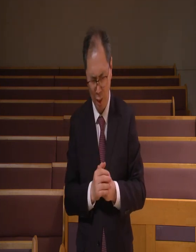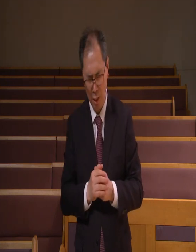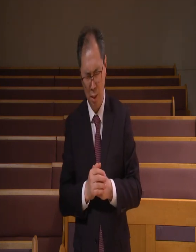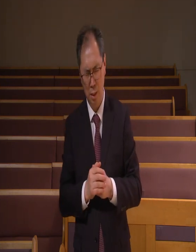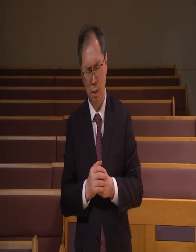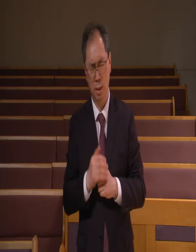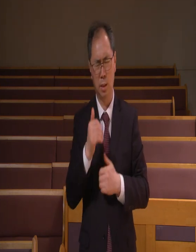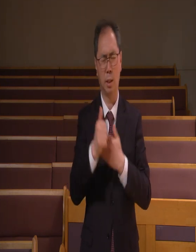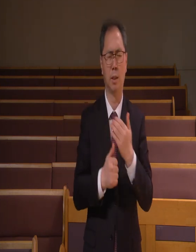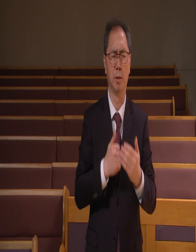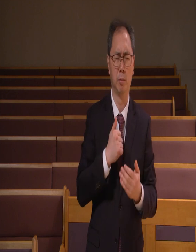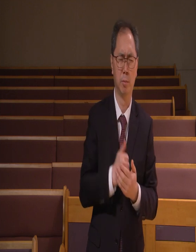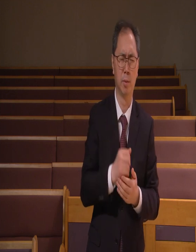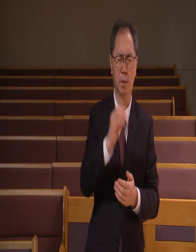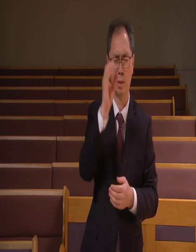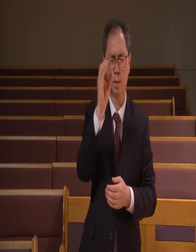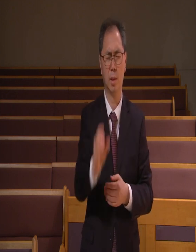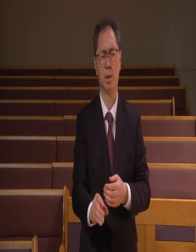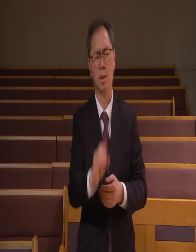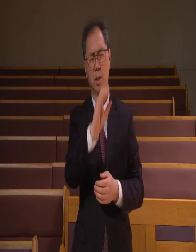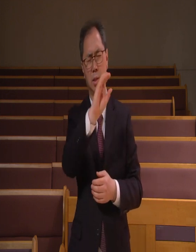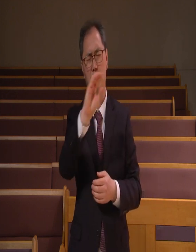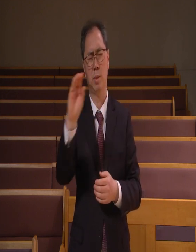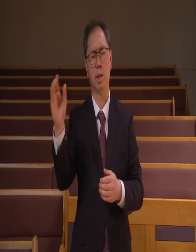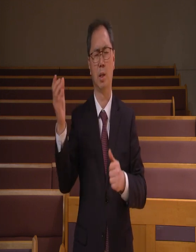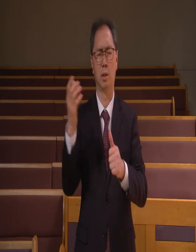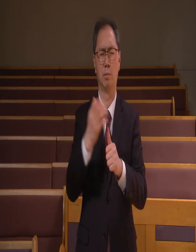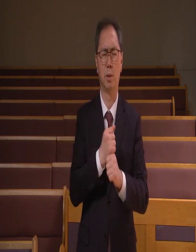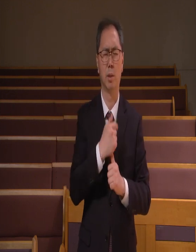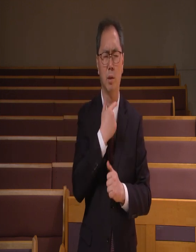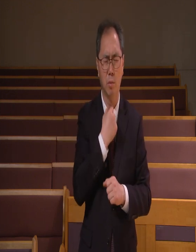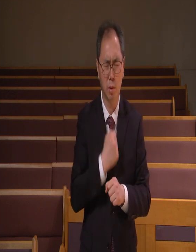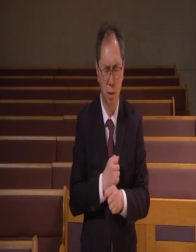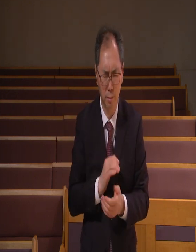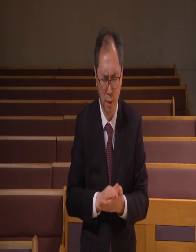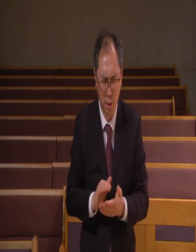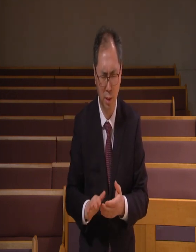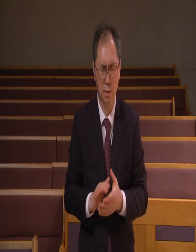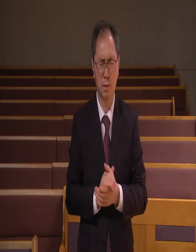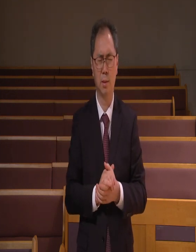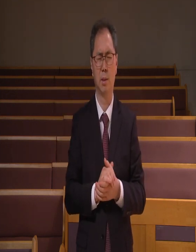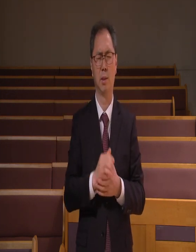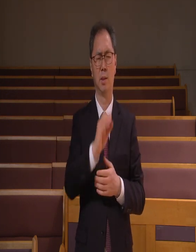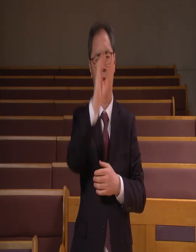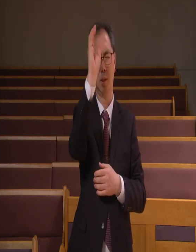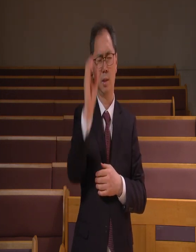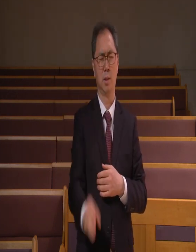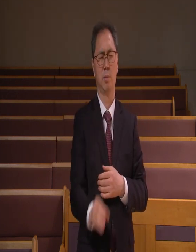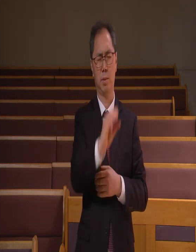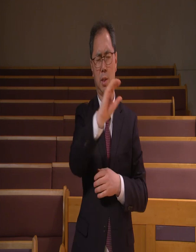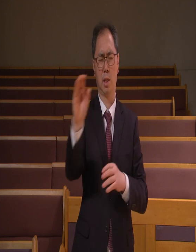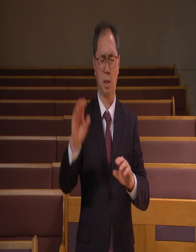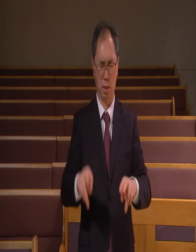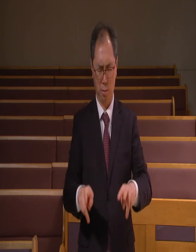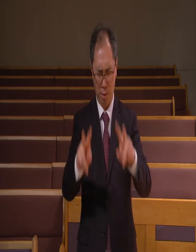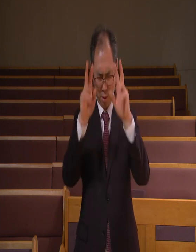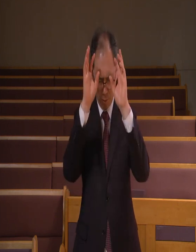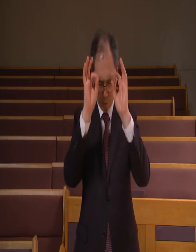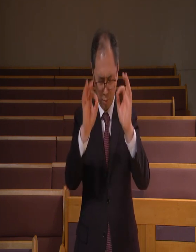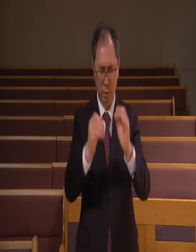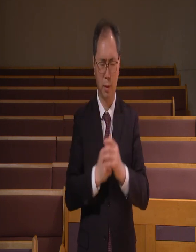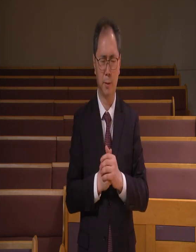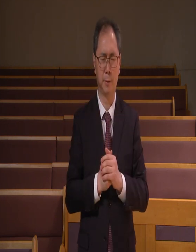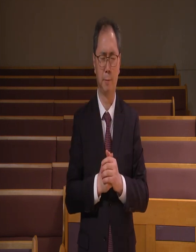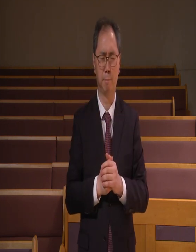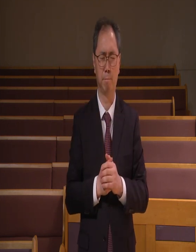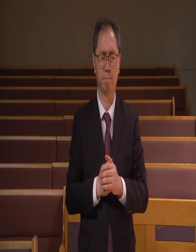살아계신 아버지 하나님, 이 시간 우리는 십자가를 바라보며 우리의